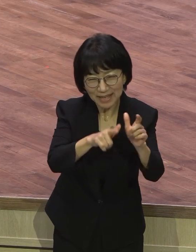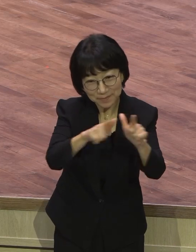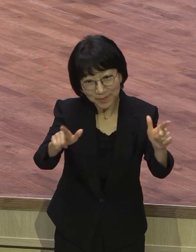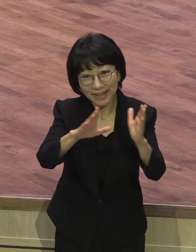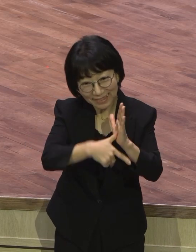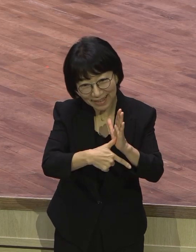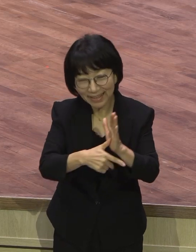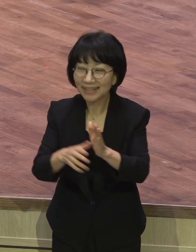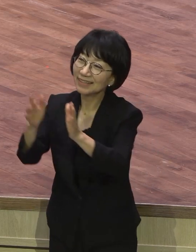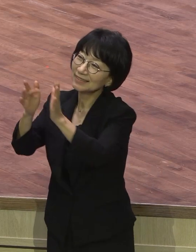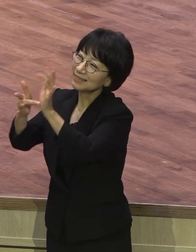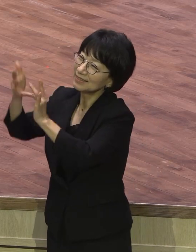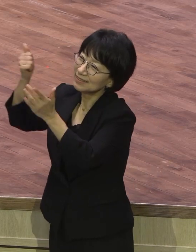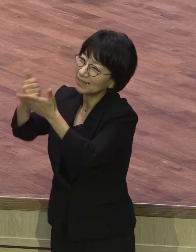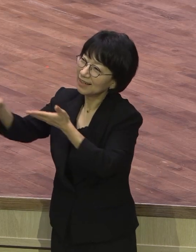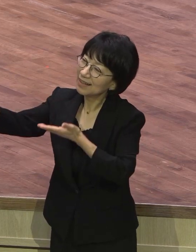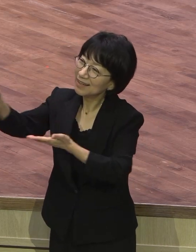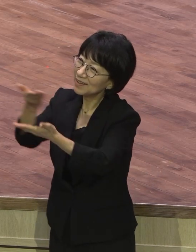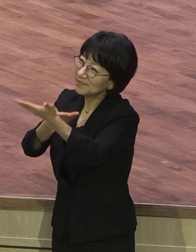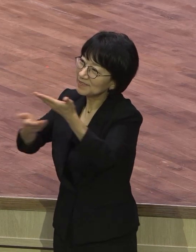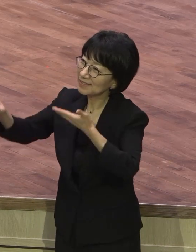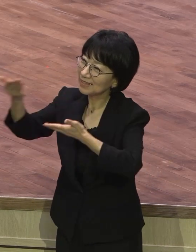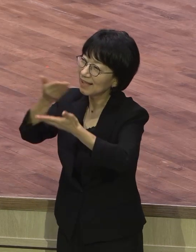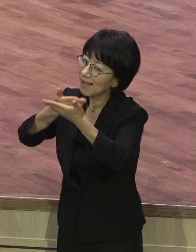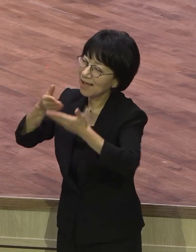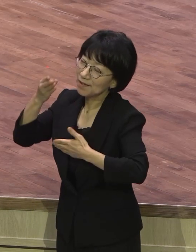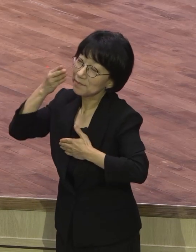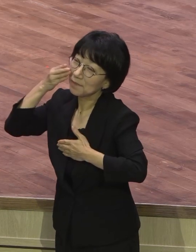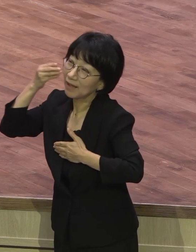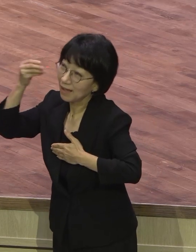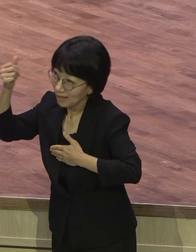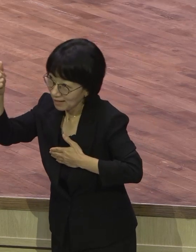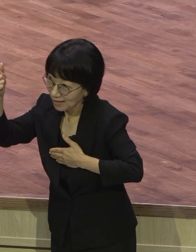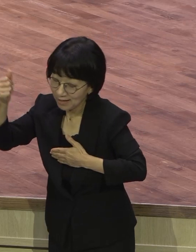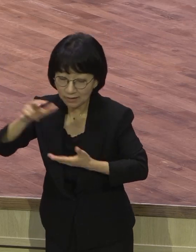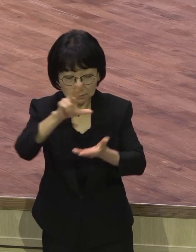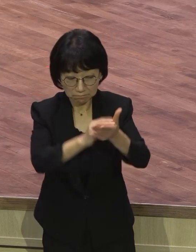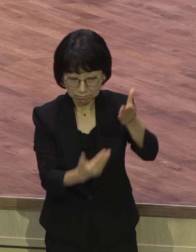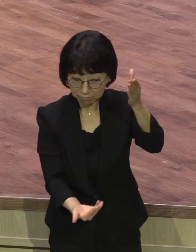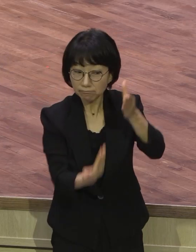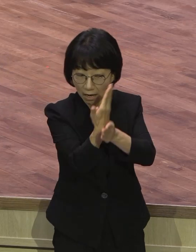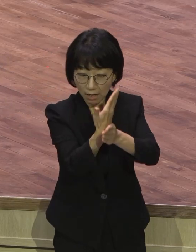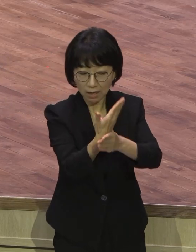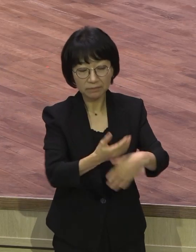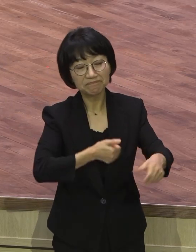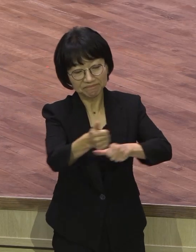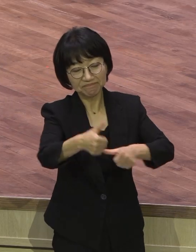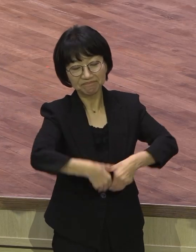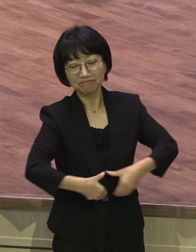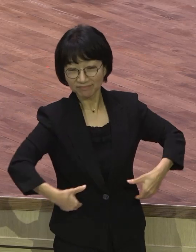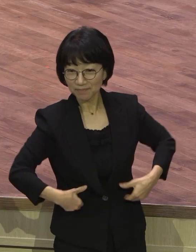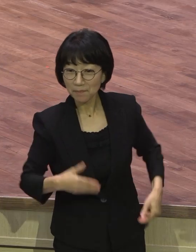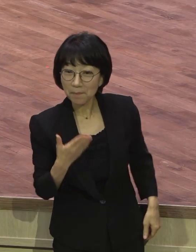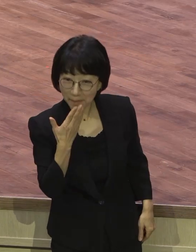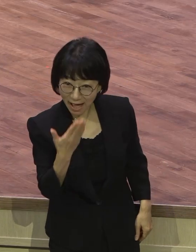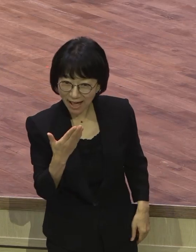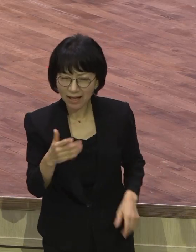깊은 교저가 있을 때 어떤 환경도 넘어설 수 있는 믿음이 생깁니다 평상시